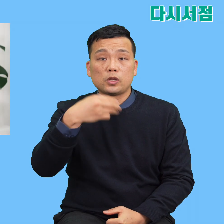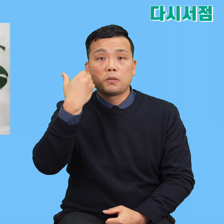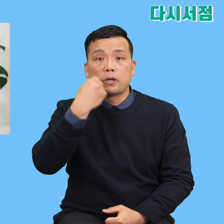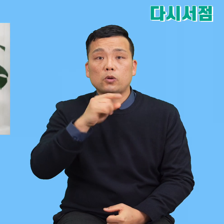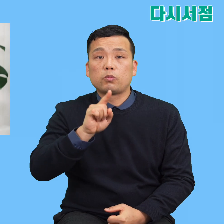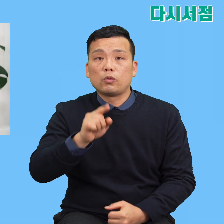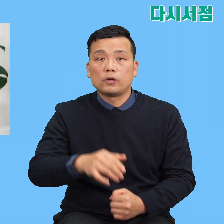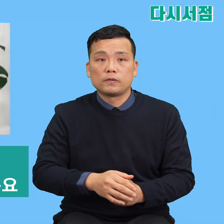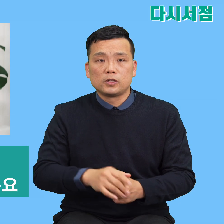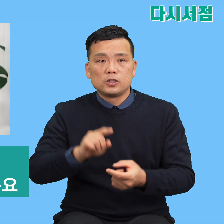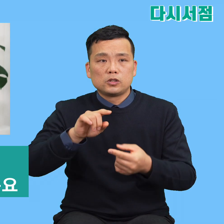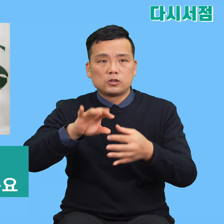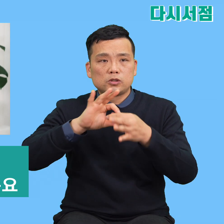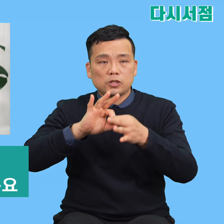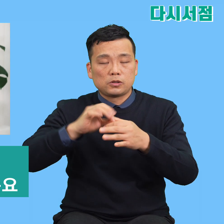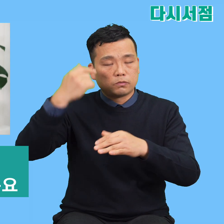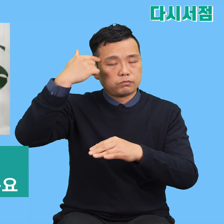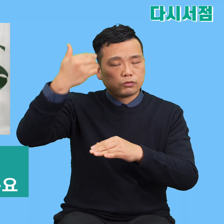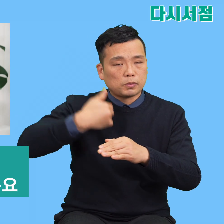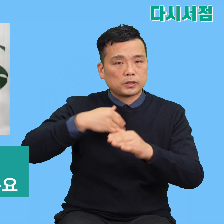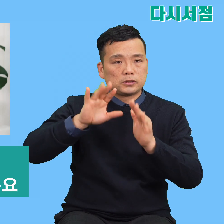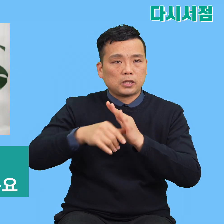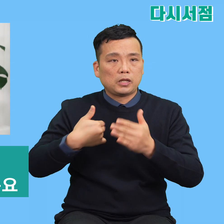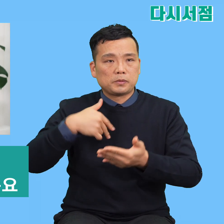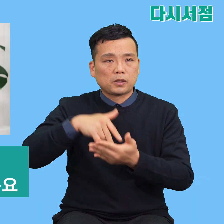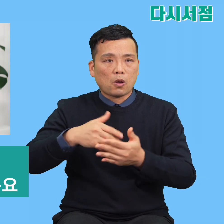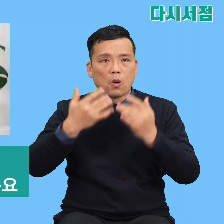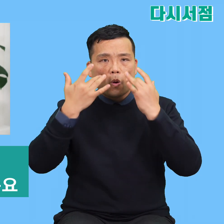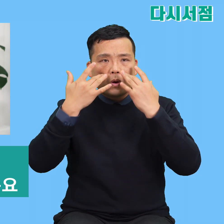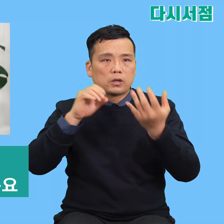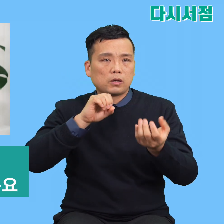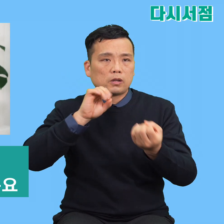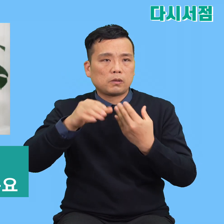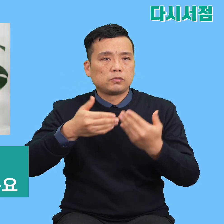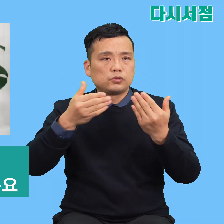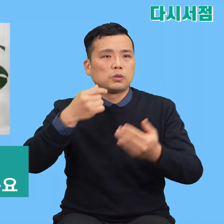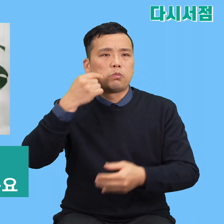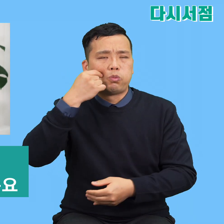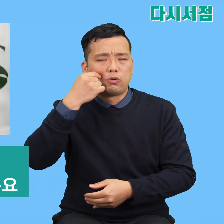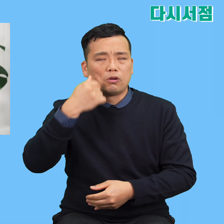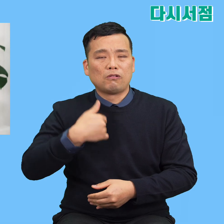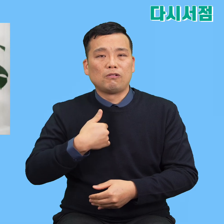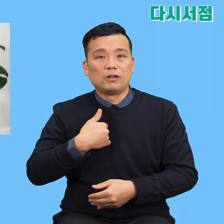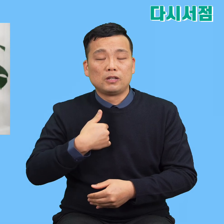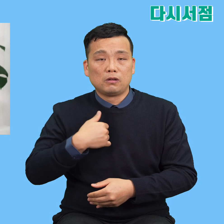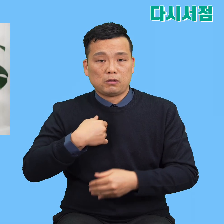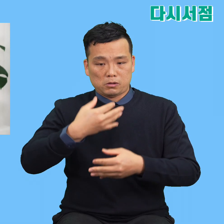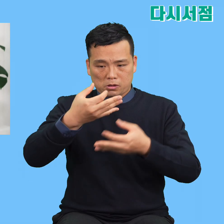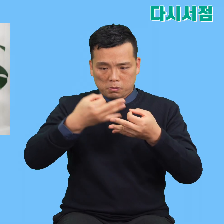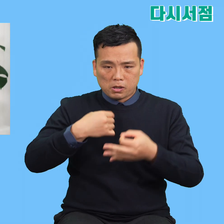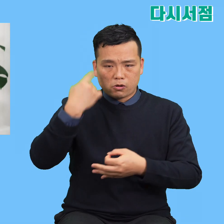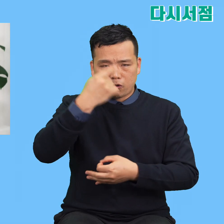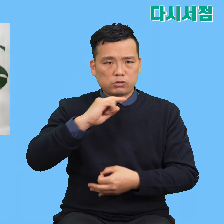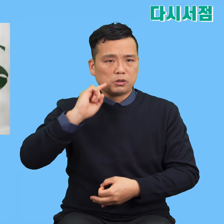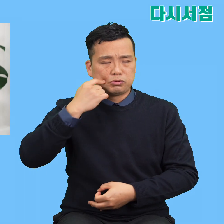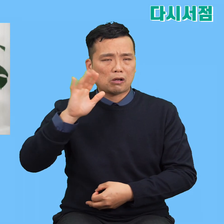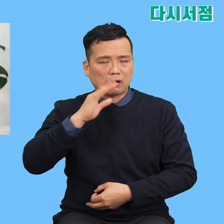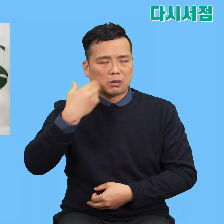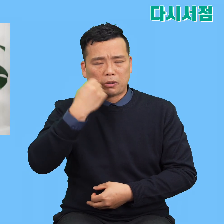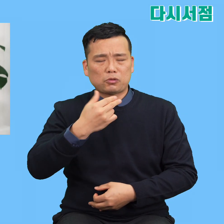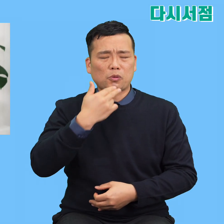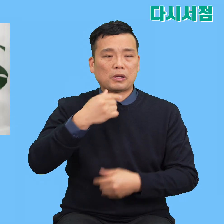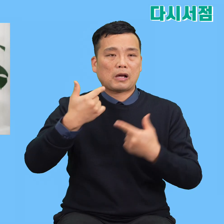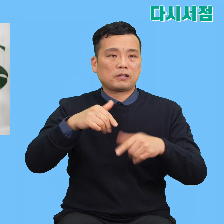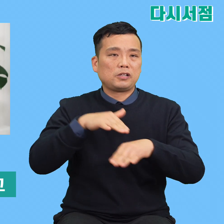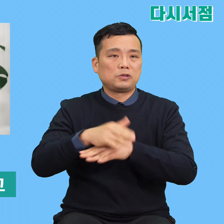저는 이 질문을 받으면 또 항상 열등감에 찬 책방지기의 답변을 막 하거든요. 전 이쁘지도 않고요. 뭐 매력이 하나도 없어요. 항상